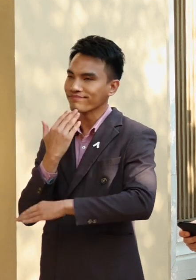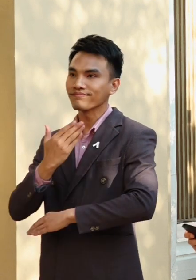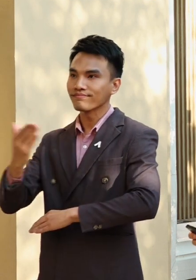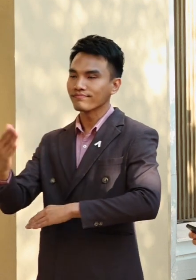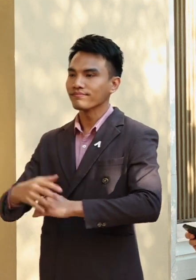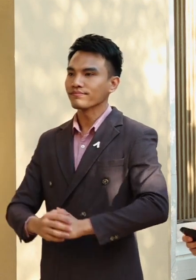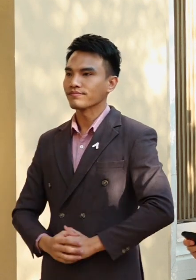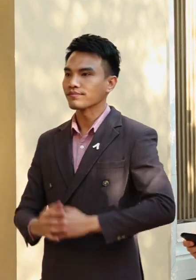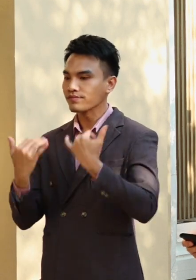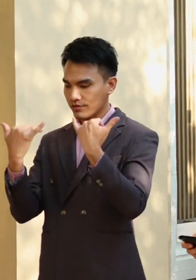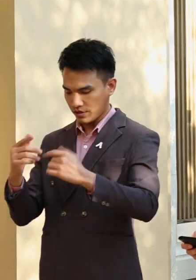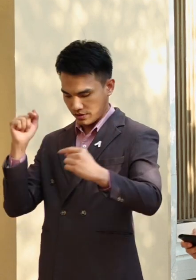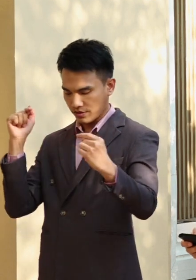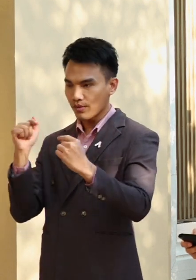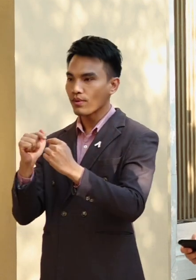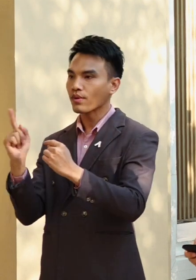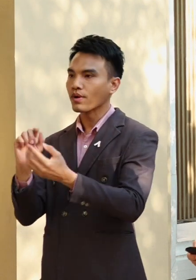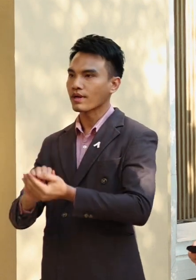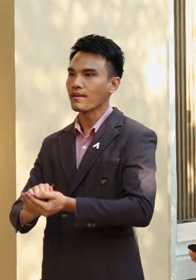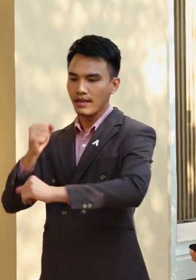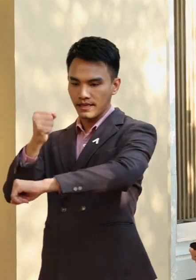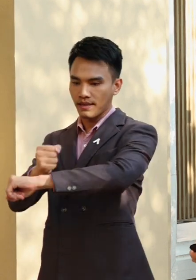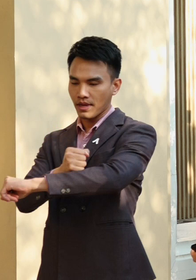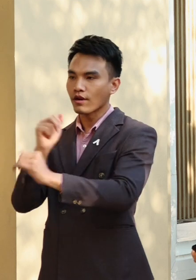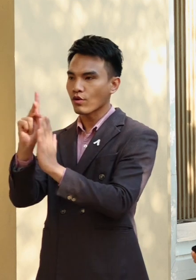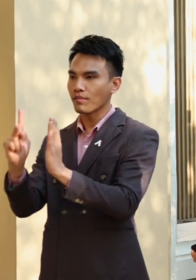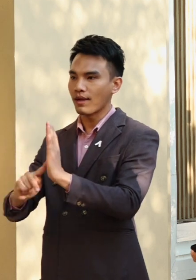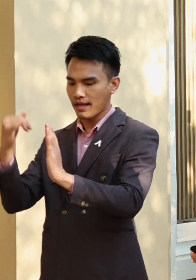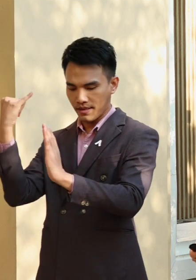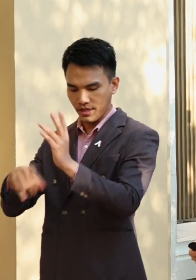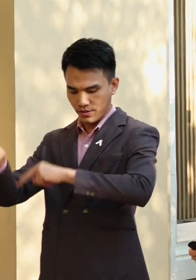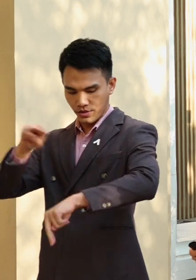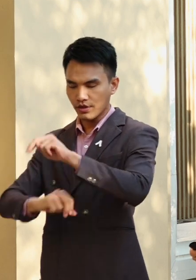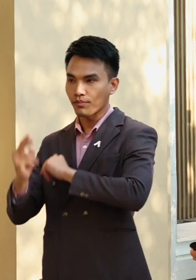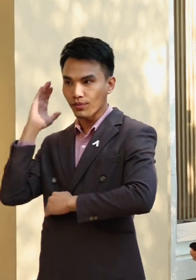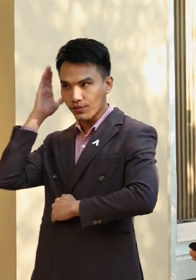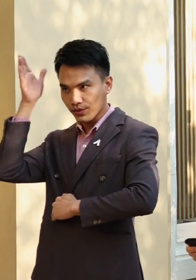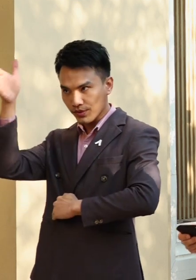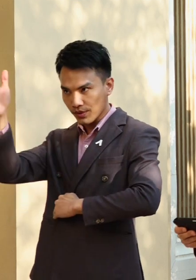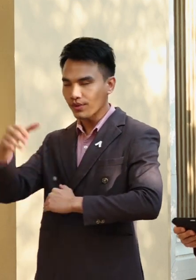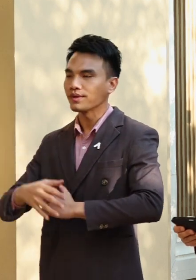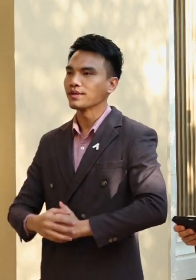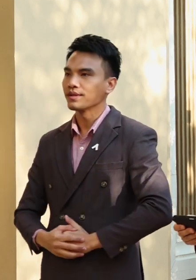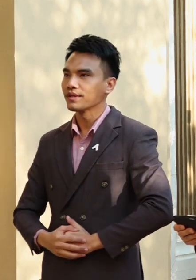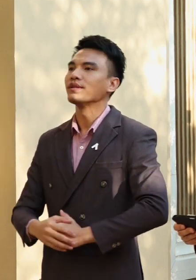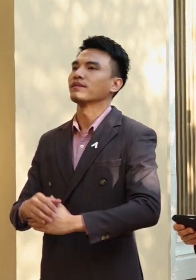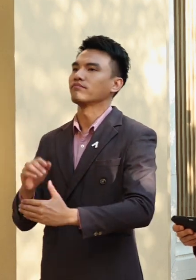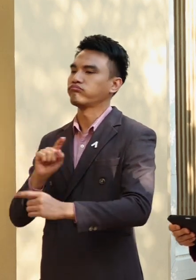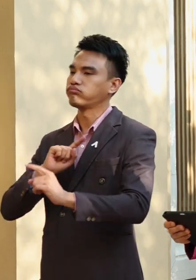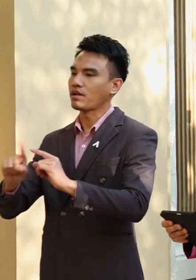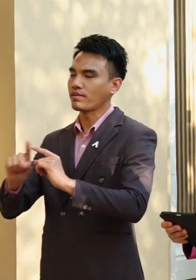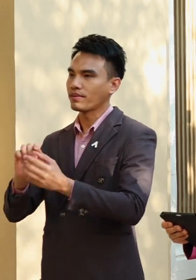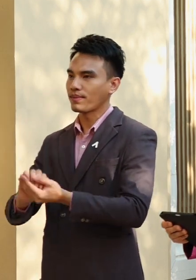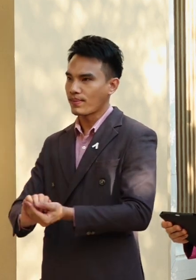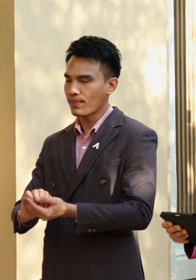ดดังนั้นประเด็นเรื่องการค้ามนุษย์นะครับจะต้องมีการสืบสวนต่อไปว่าในแต่ละเคสที่เจอกันที่มี